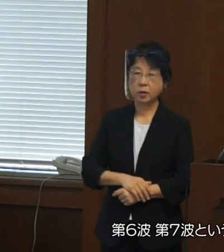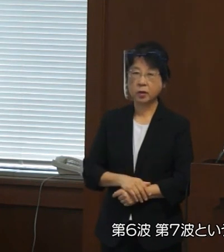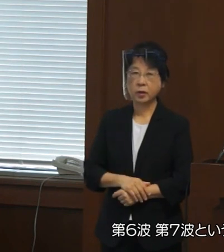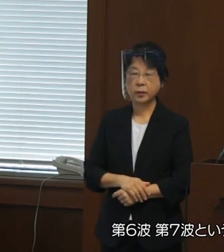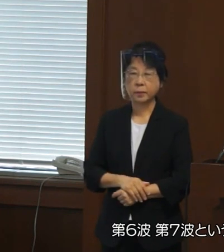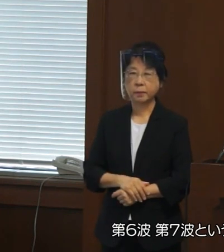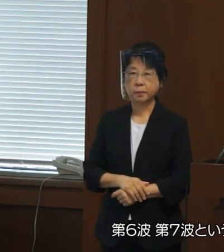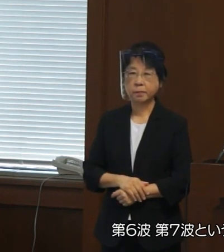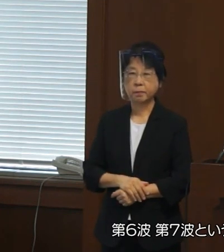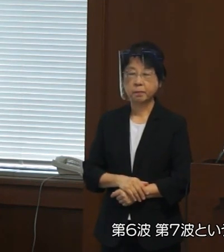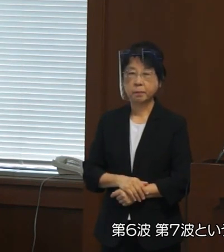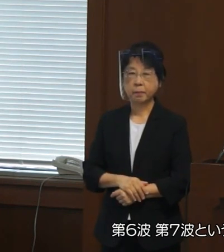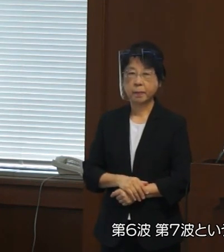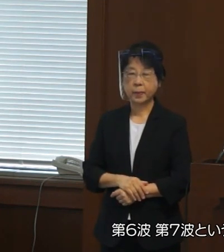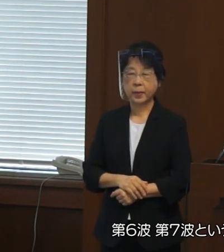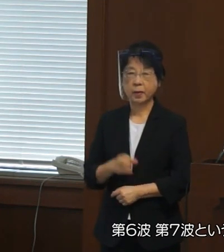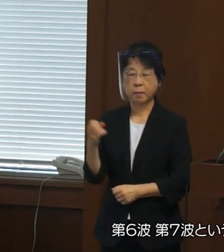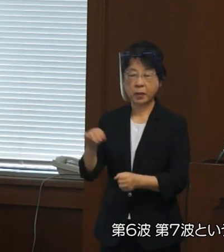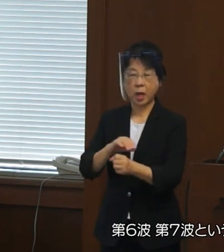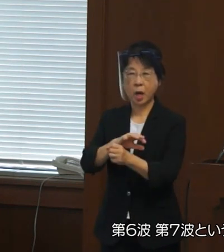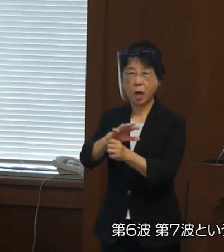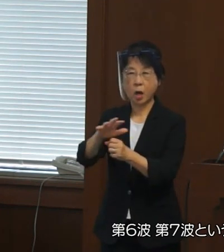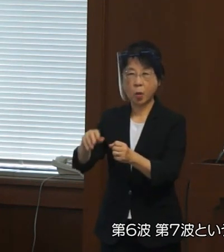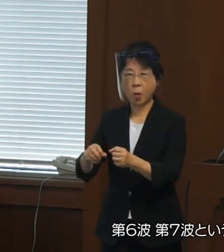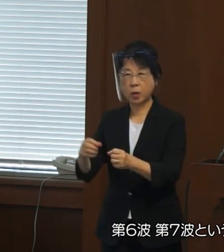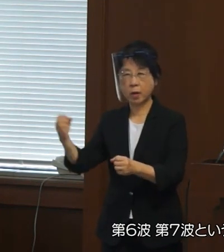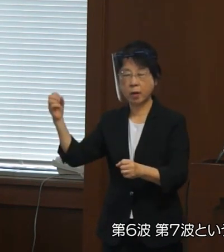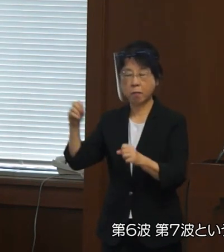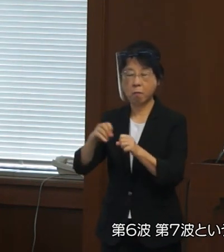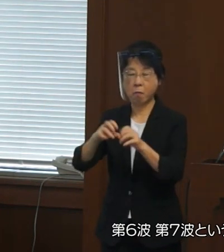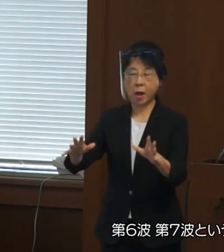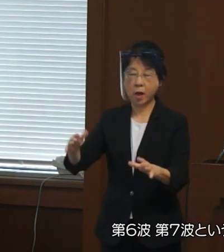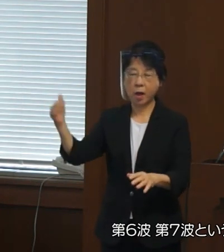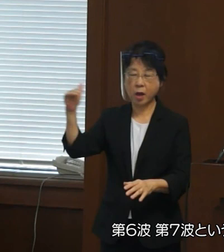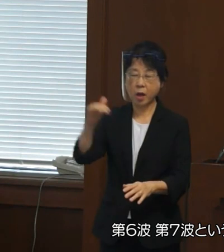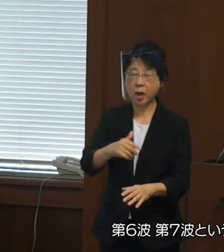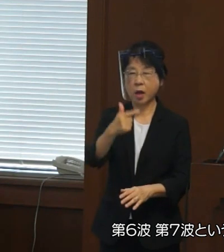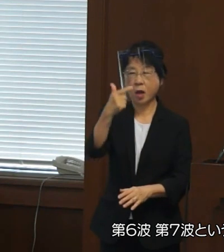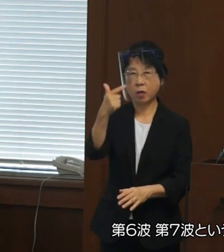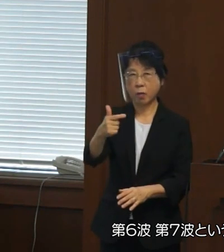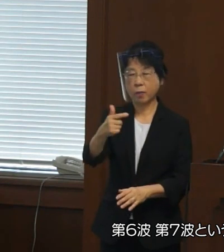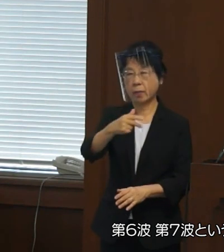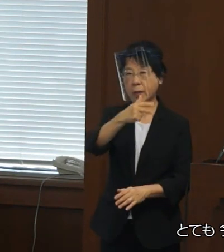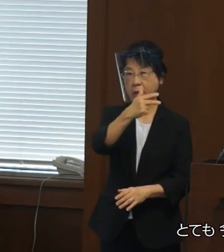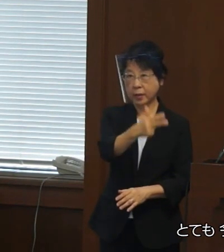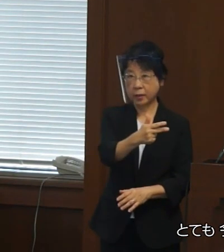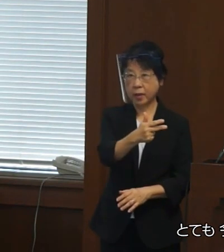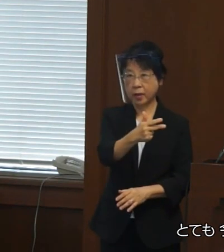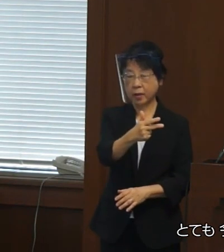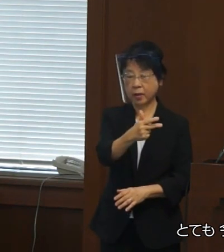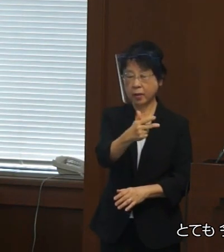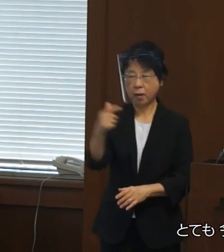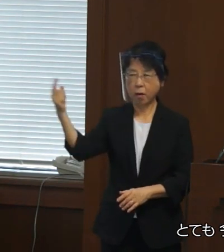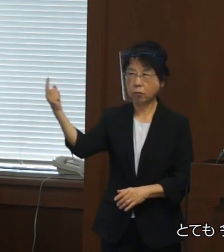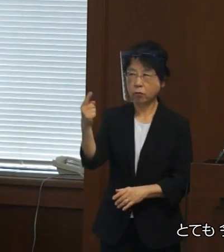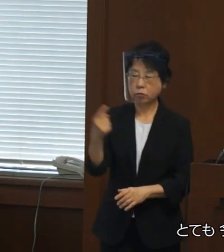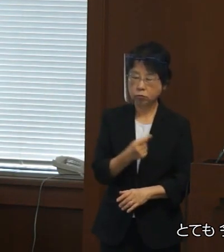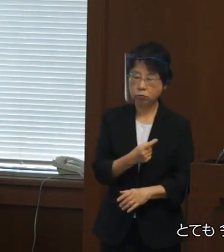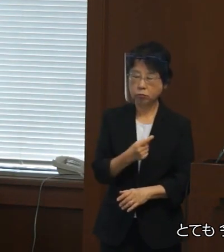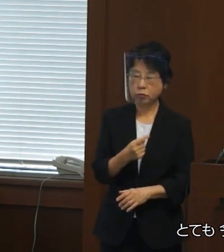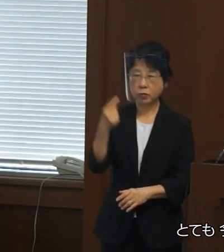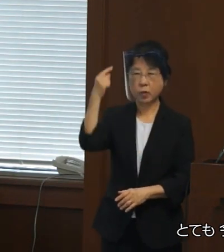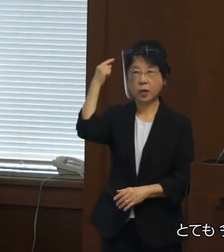第6波第7波っていうことも考えたときには、あ、ちょっととてもですね、今